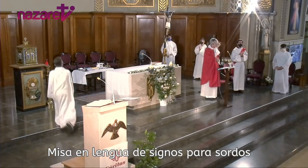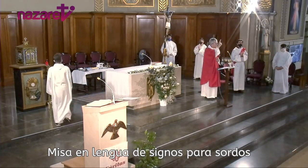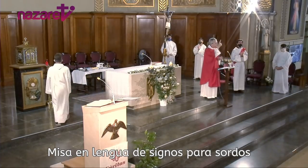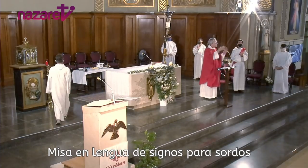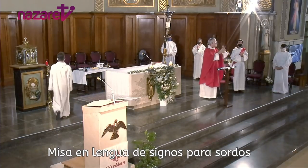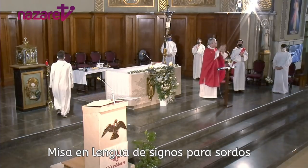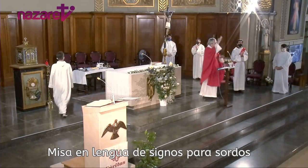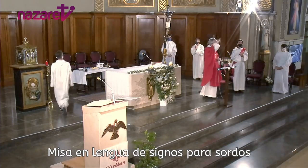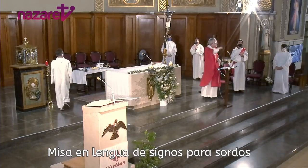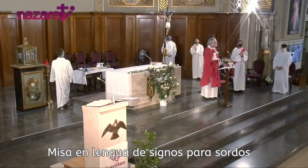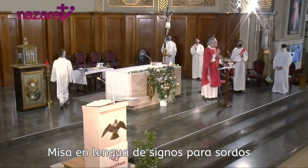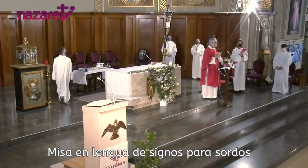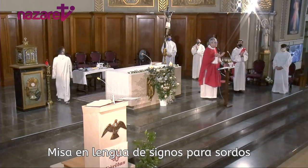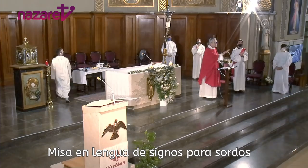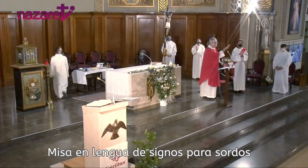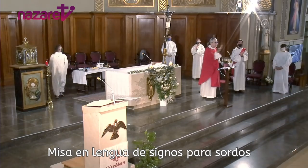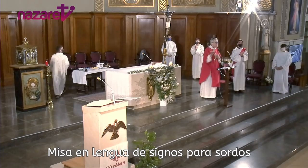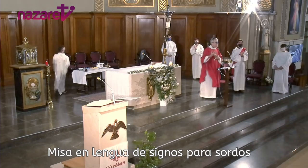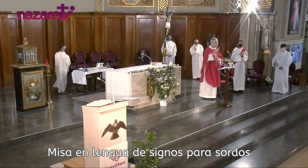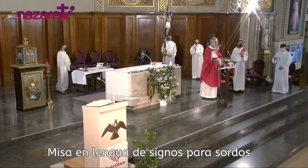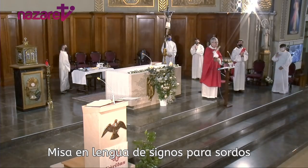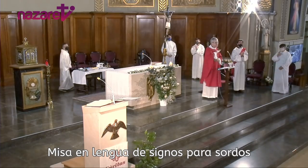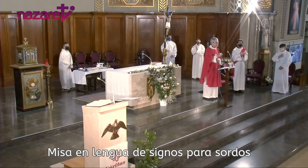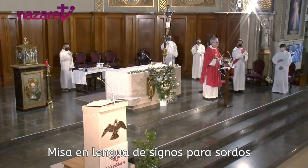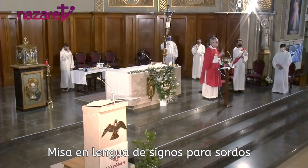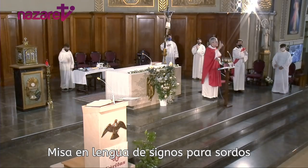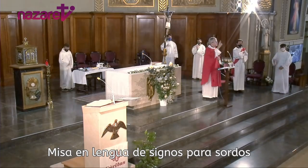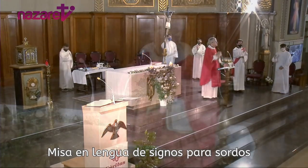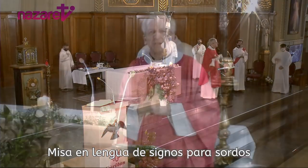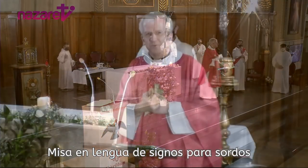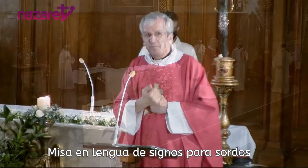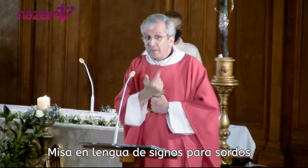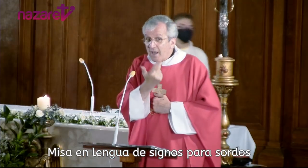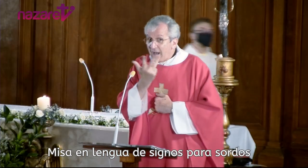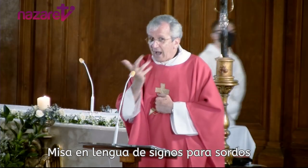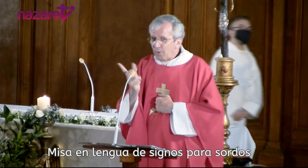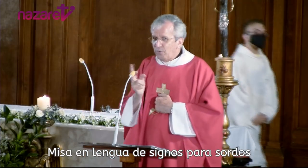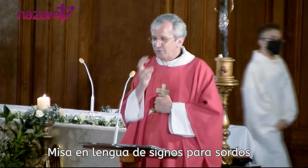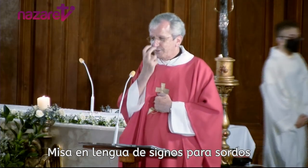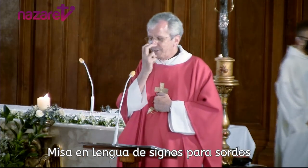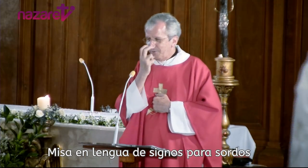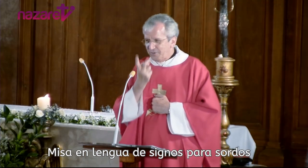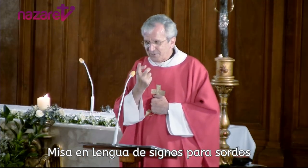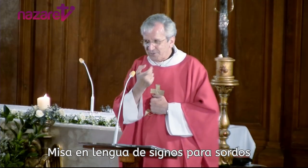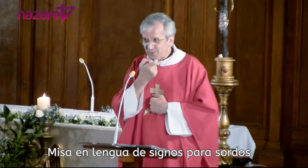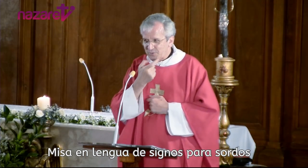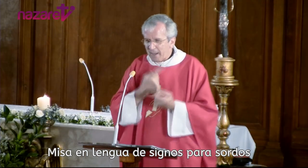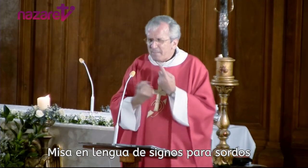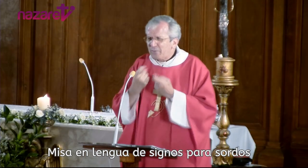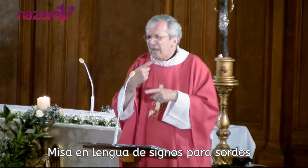Dios Padre y la comunión del Espíritu Santo estén con todos vosotros y con tu espíritu. Algunos, curiosos, os gusta preguntar ¿por